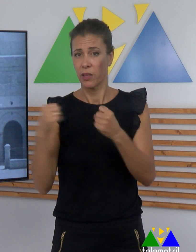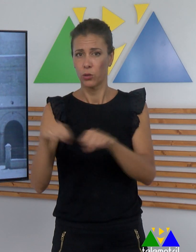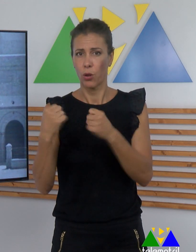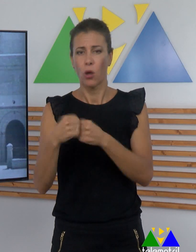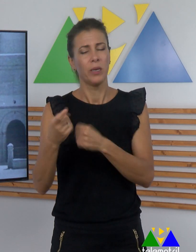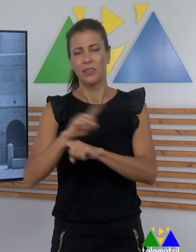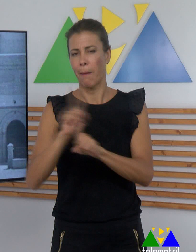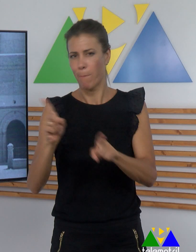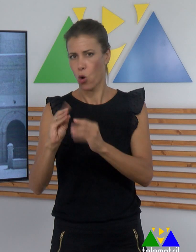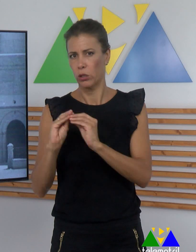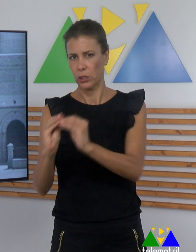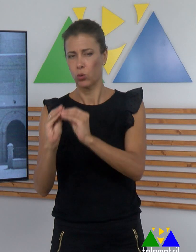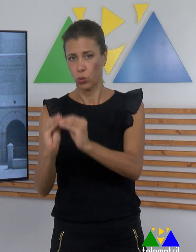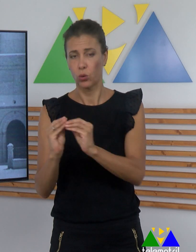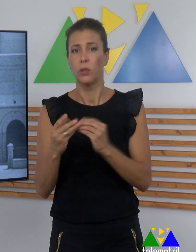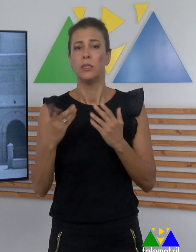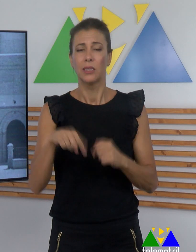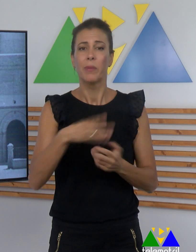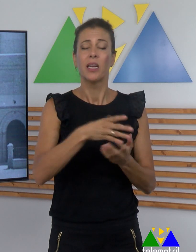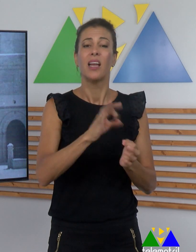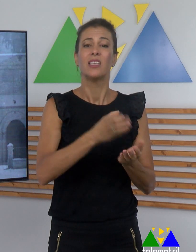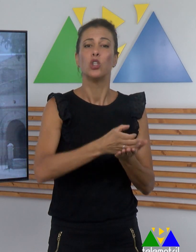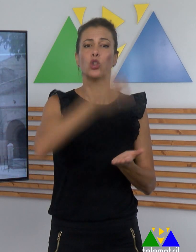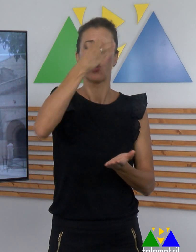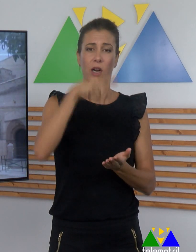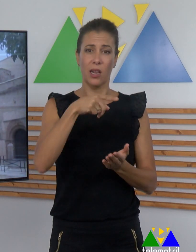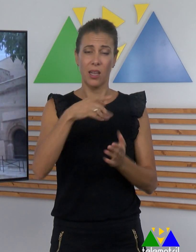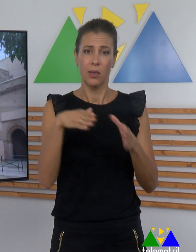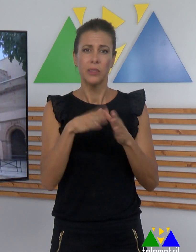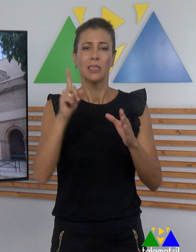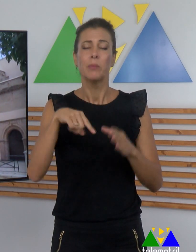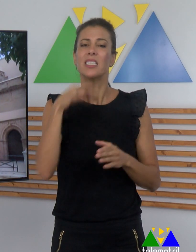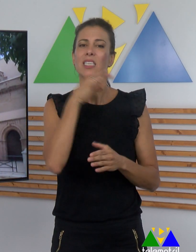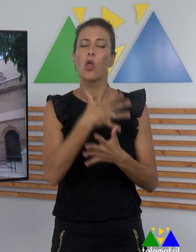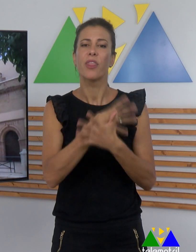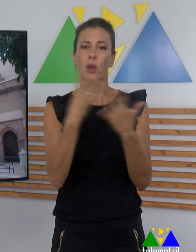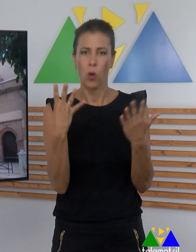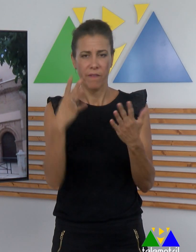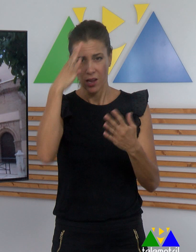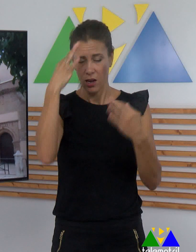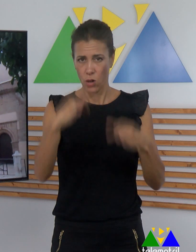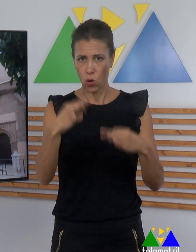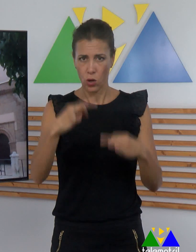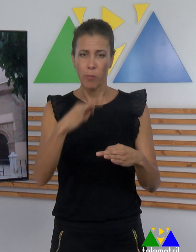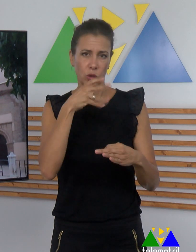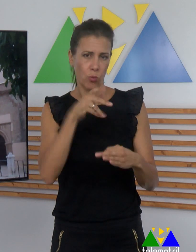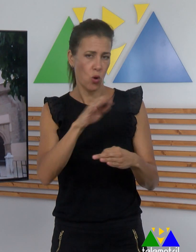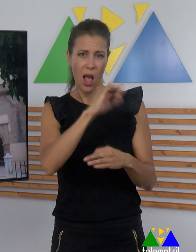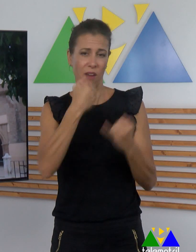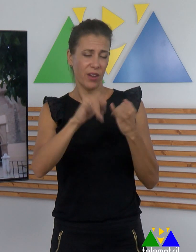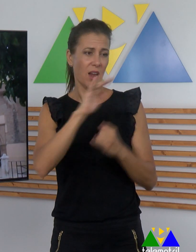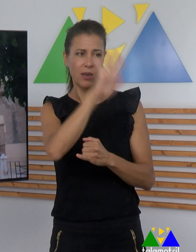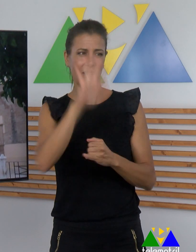se reconstruyó. Y la torre de la iglesia, que es también del siglo XIX, y lógicamente pues queda con este aspecto